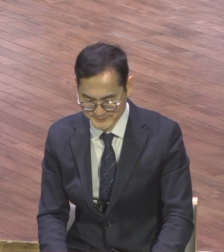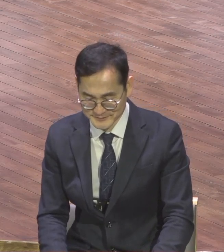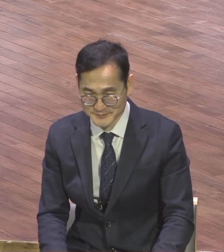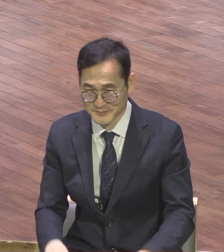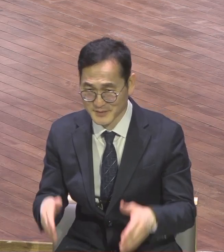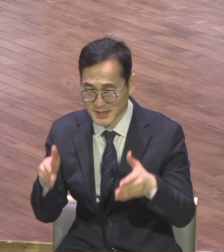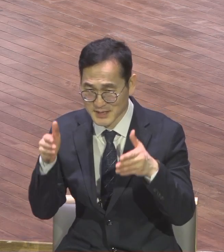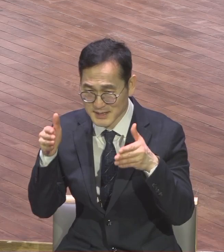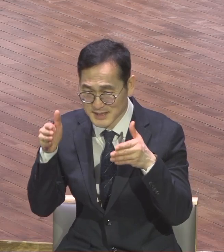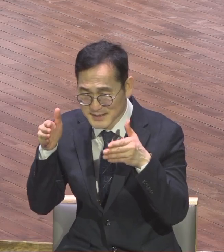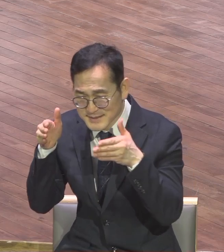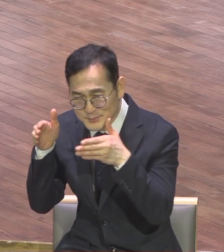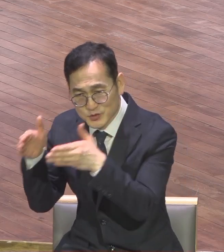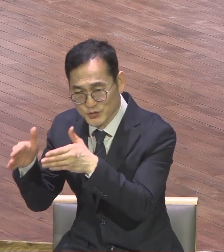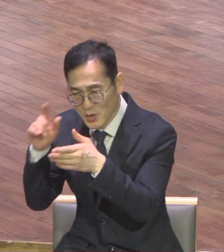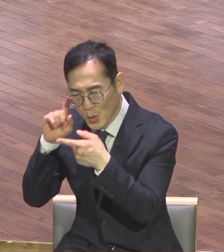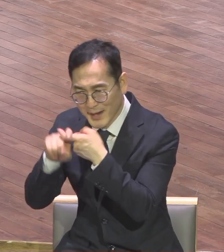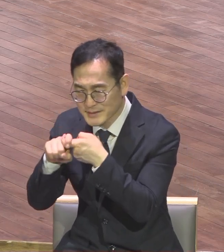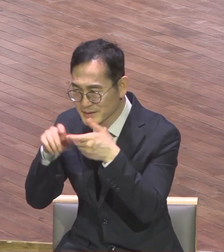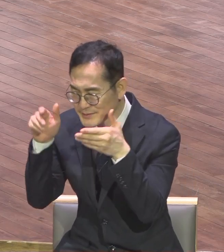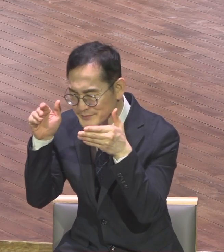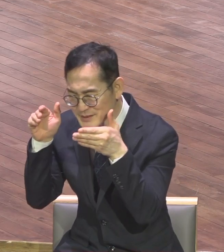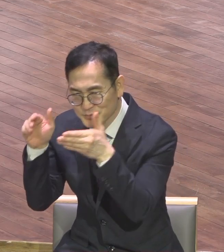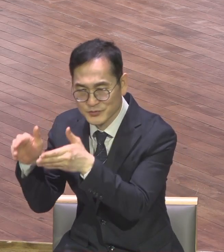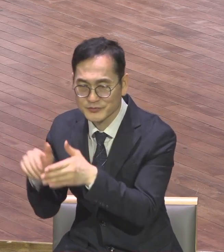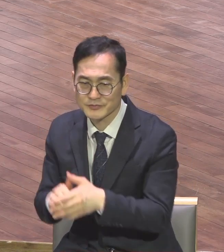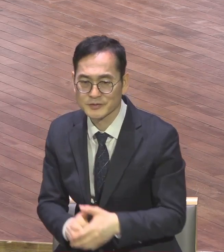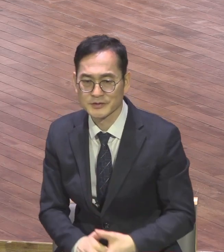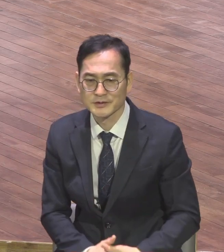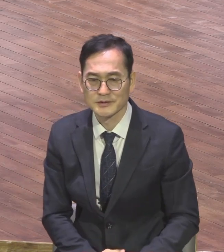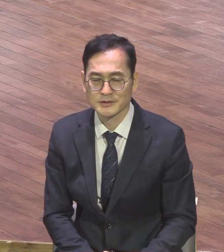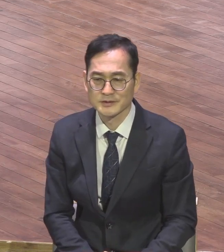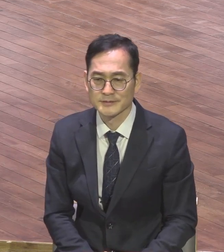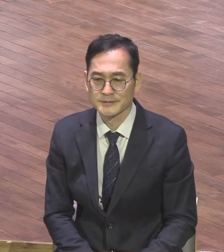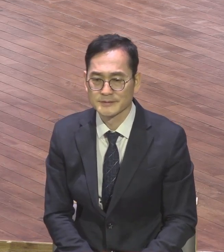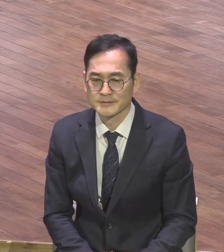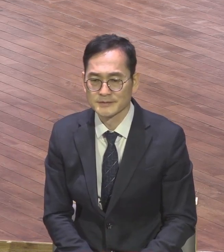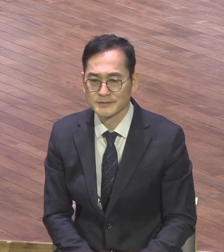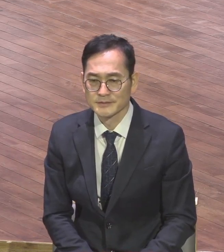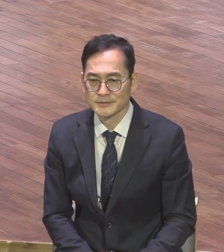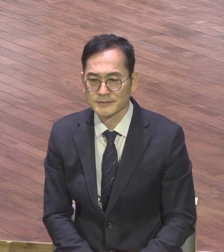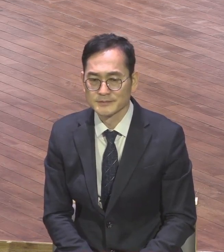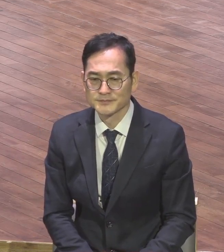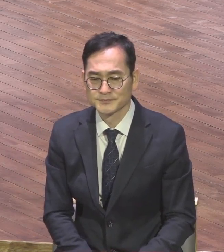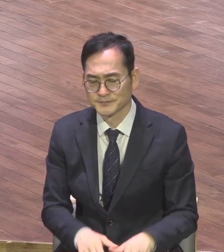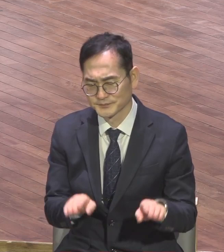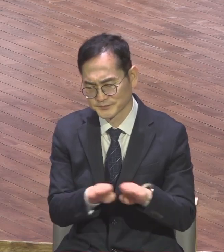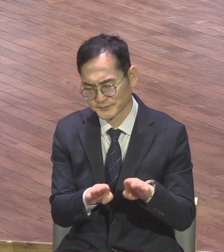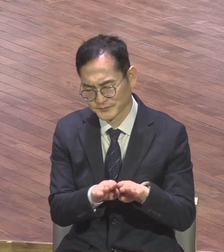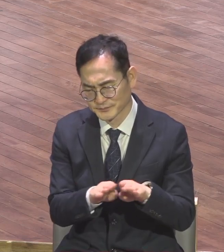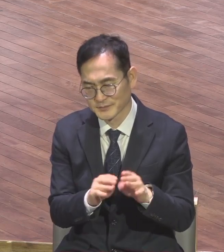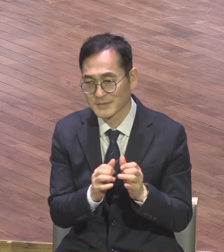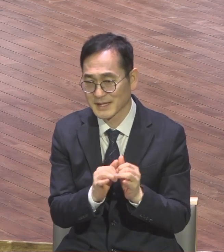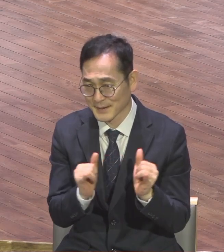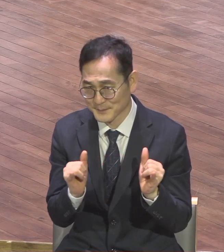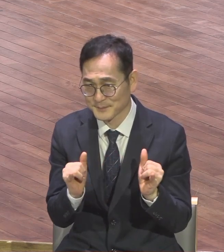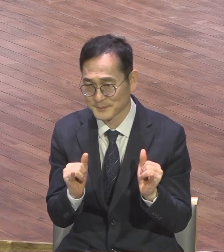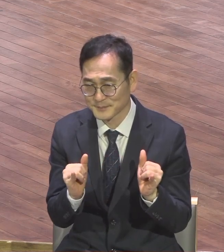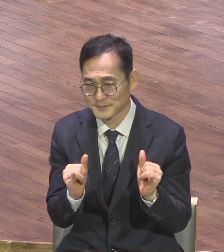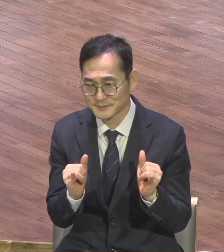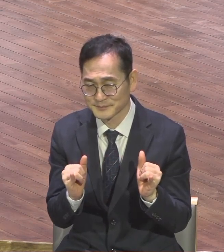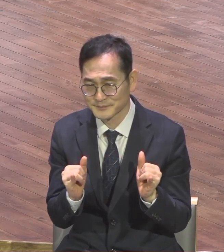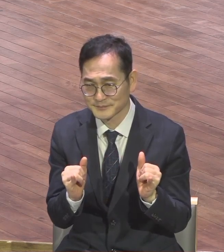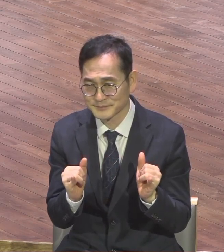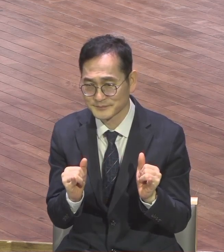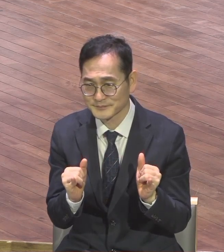집중, 집중. 관심이지요. 언약적 도전했습니다. 장기 열석자와 새가족 모두가 다 예배와 교회와